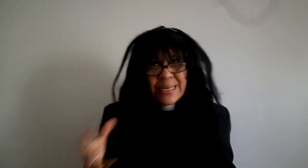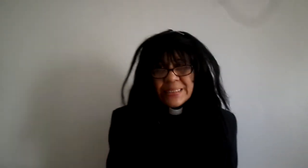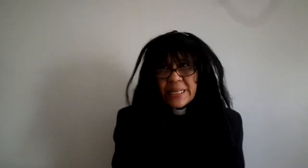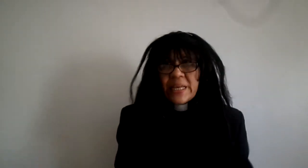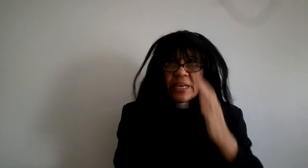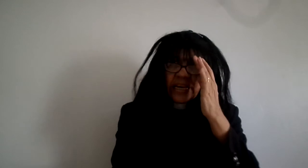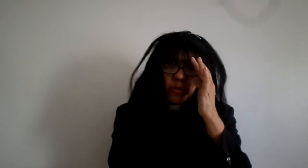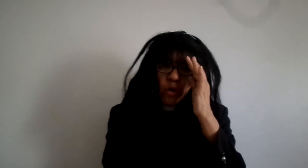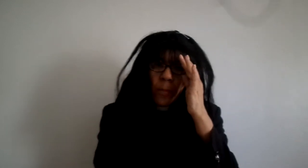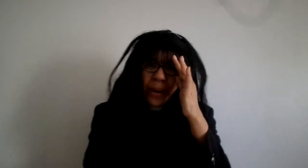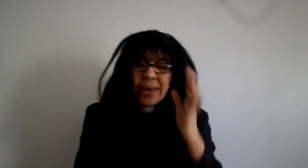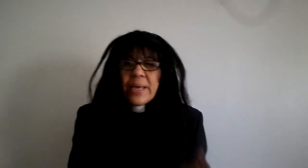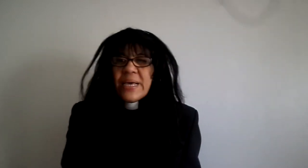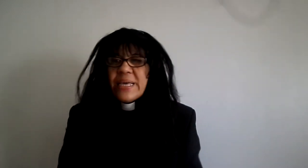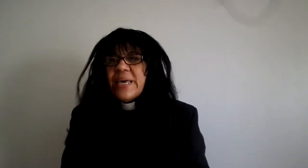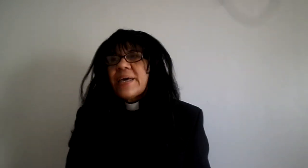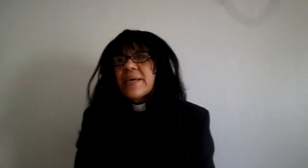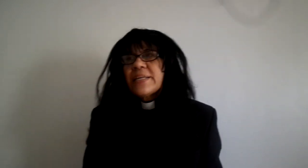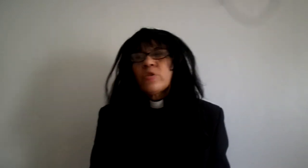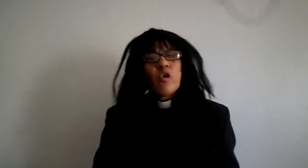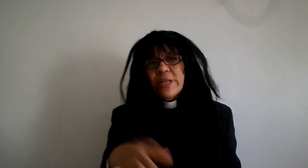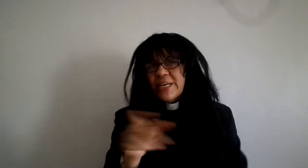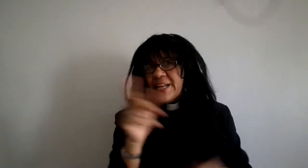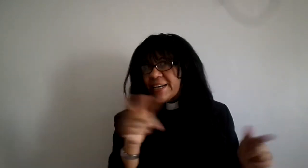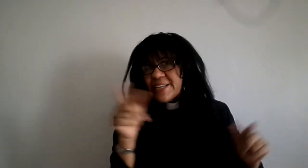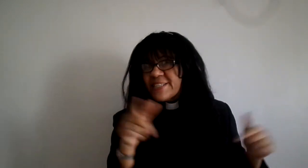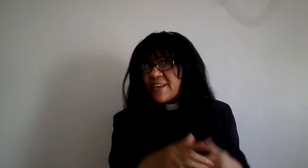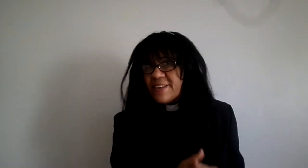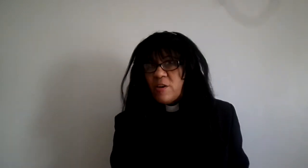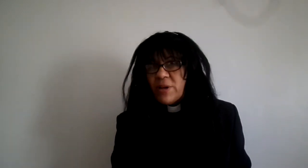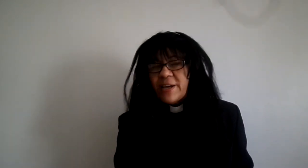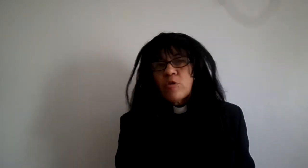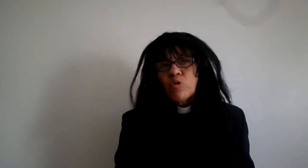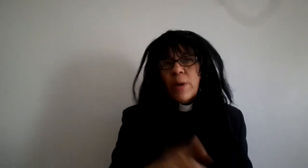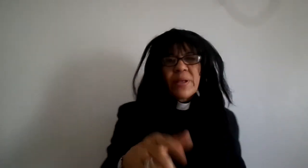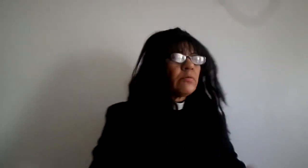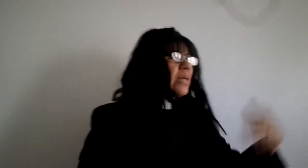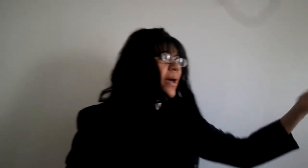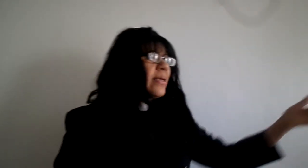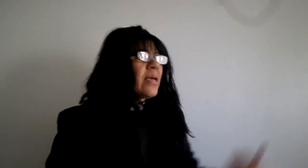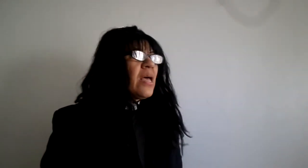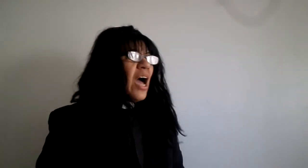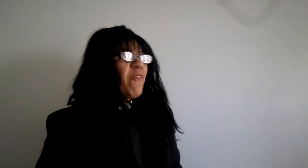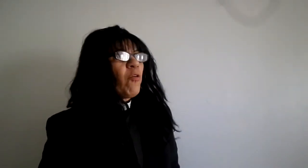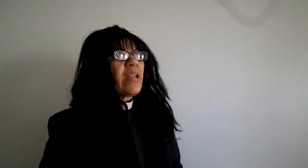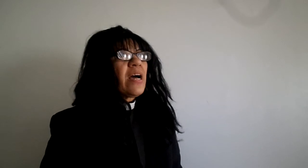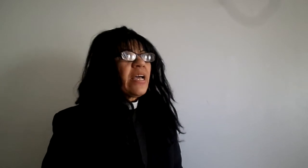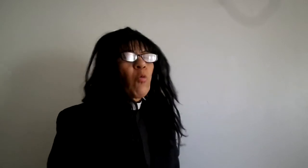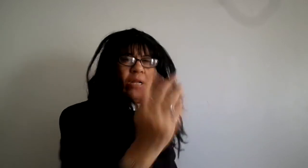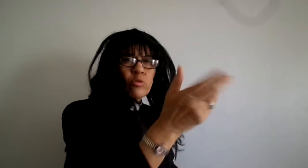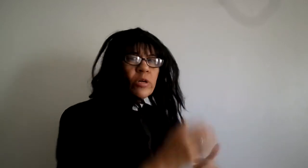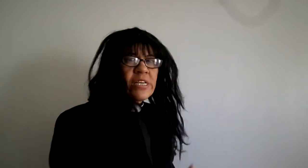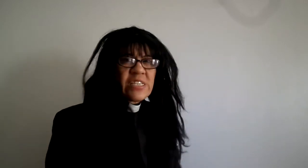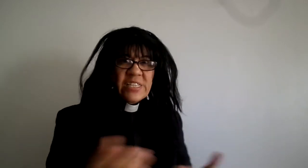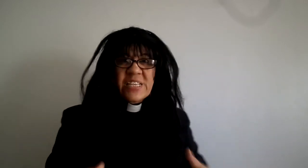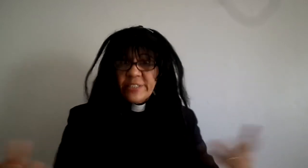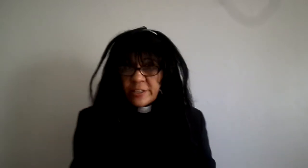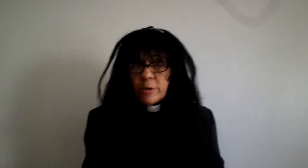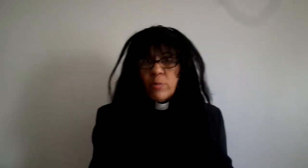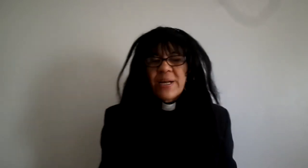gente que tú los ves que no creen la creencia de Dios, ¿verdad? Que no, tú le preguntas a alguien afuera cuál es tu creencia y dicen el dinero, ¿verdad